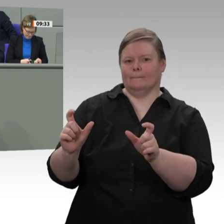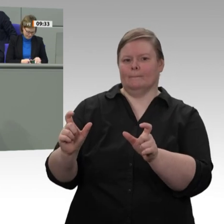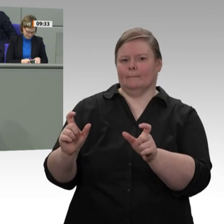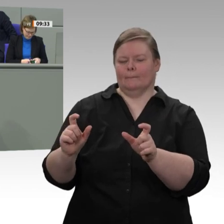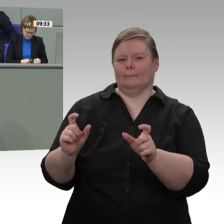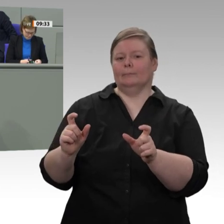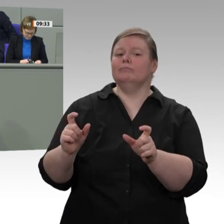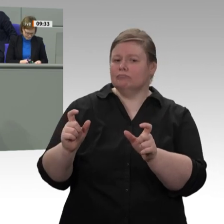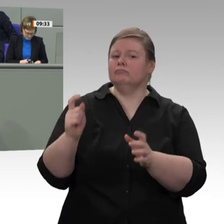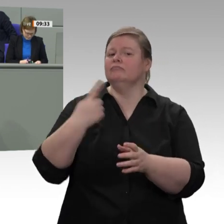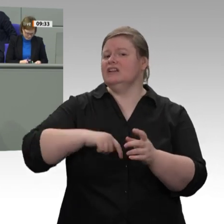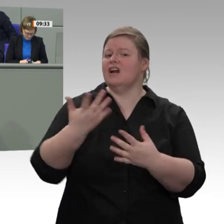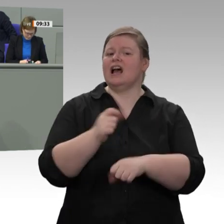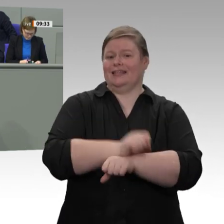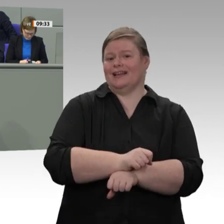Er wird bedroht,